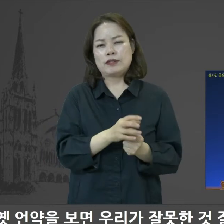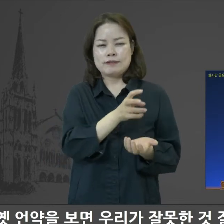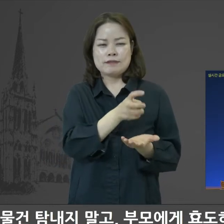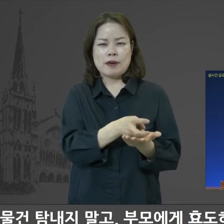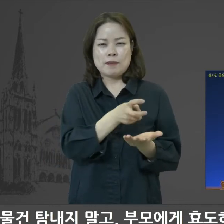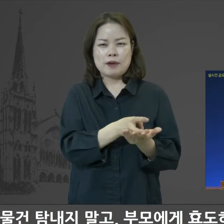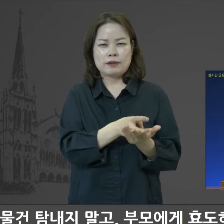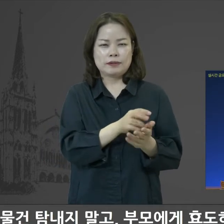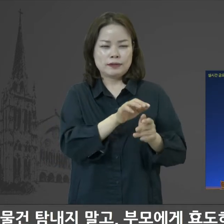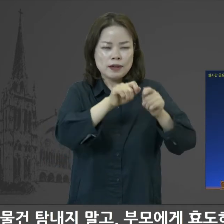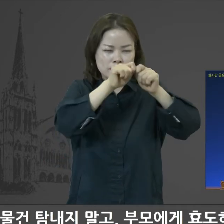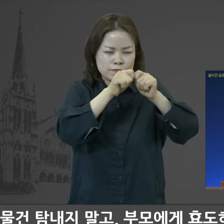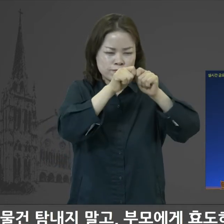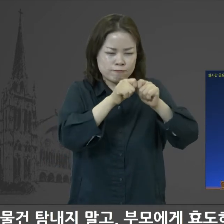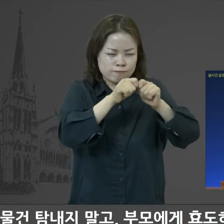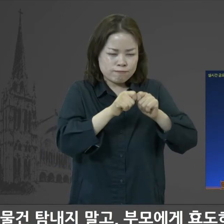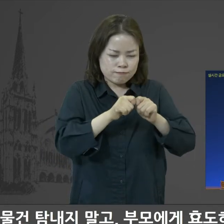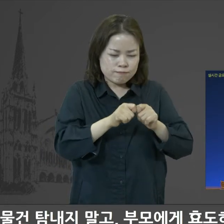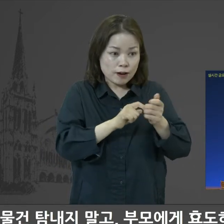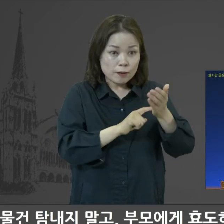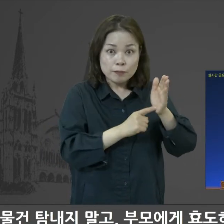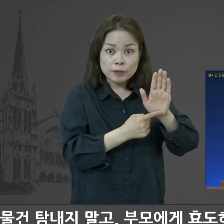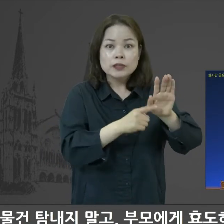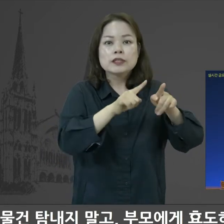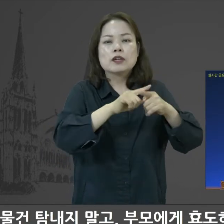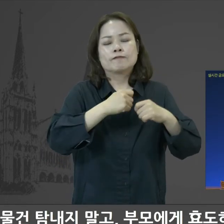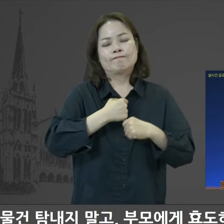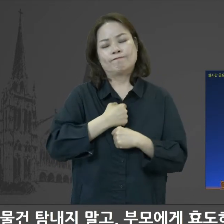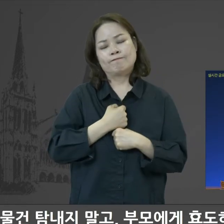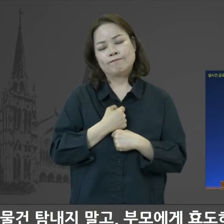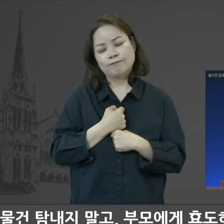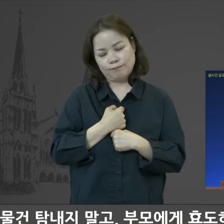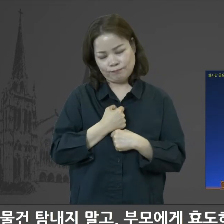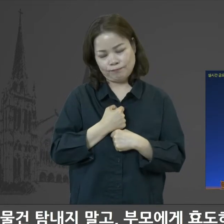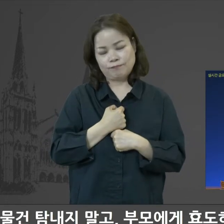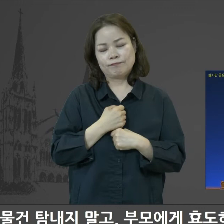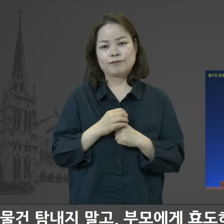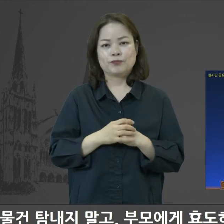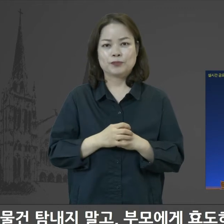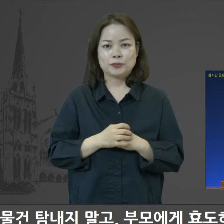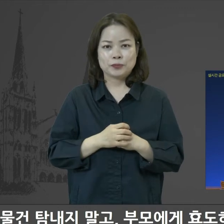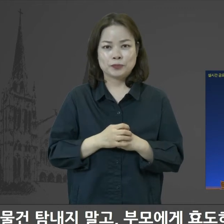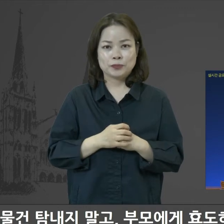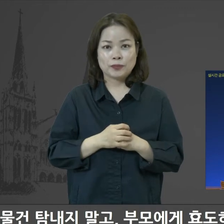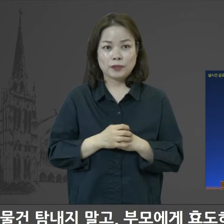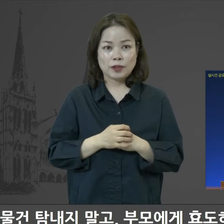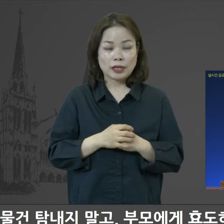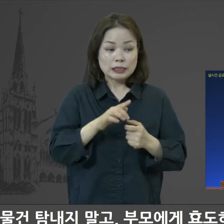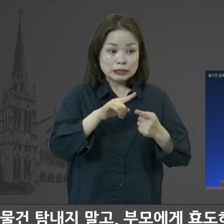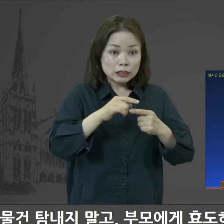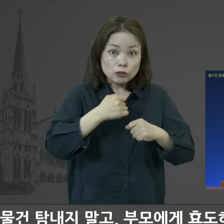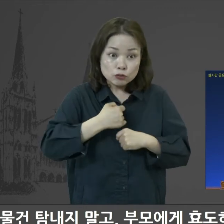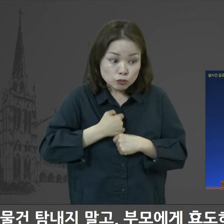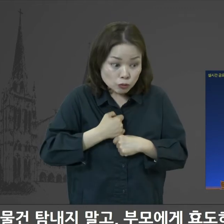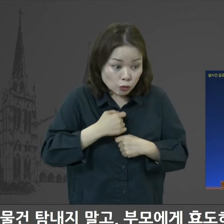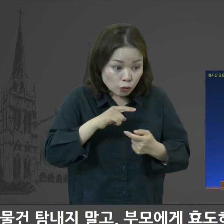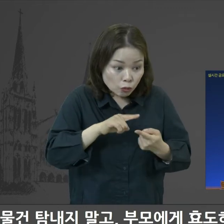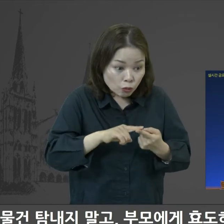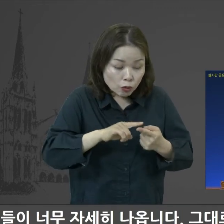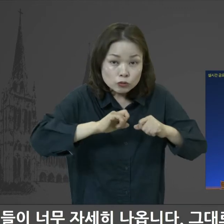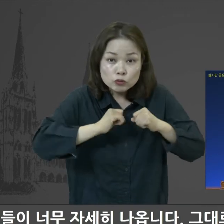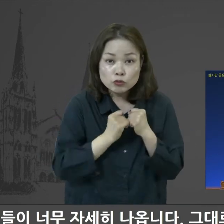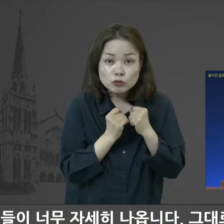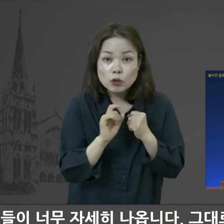딱 너무 자세히 나오죠. 그대로 지켜야 되는 거예요. 그대로 지켜야 돼요. 이제 그대로 지키다 보니까 이제 어떤